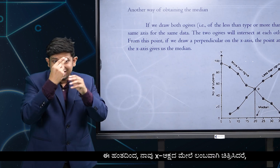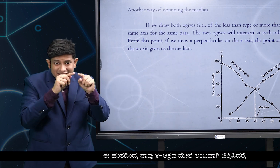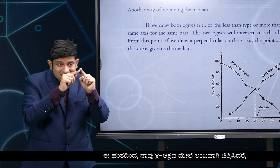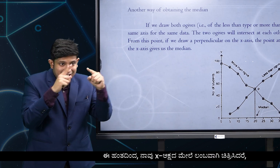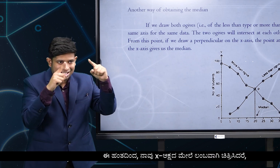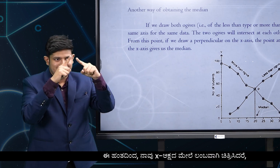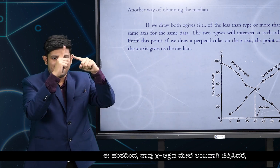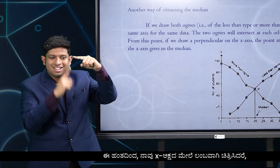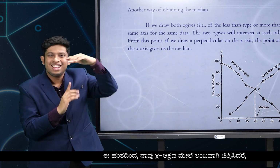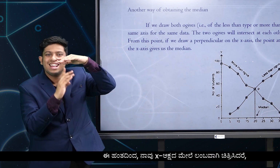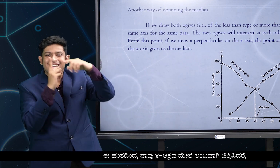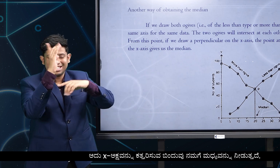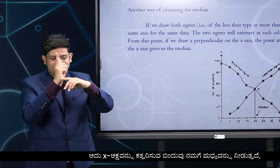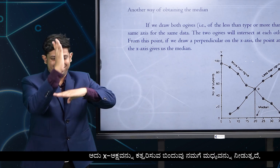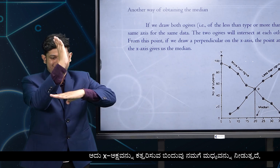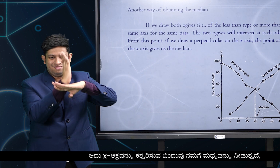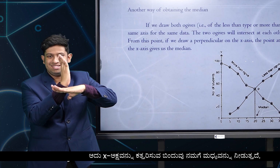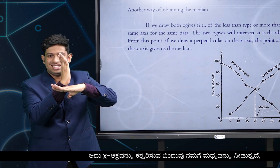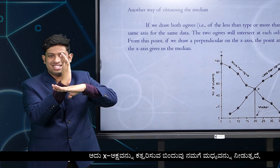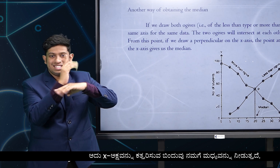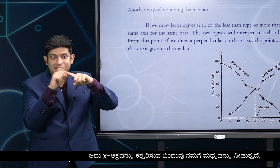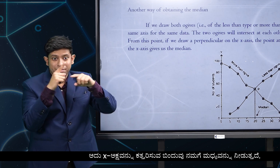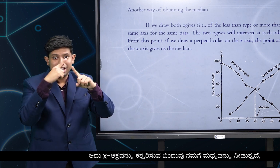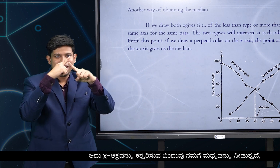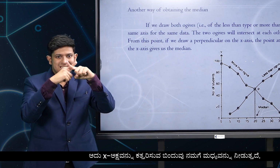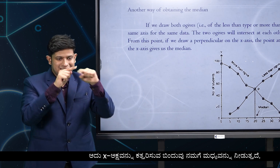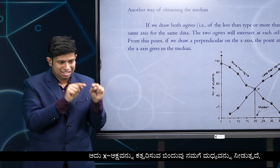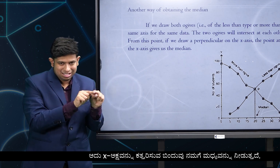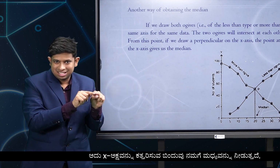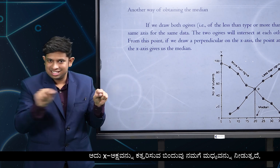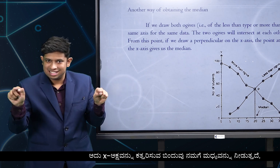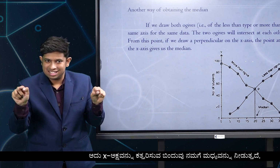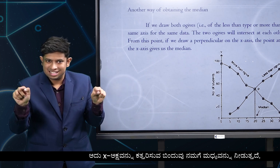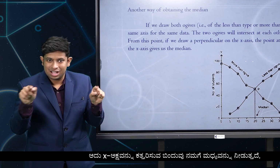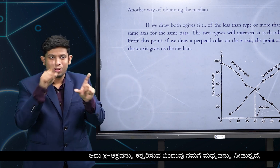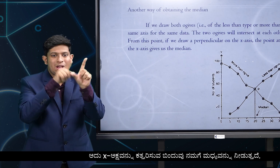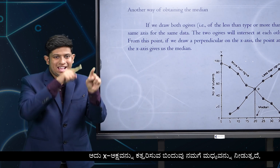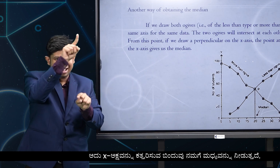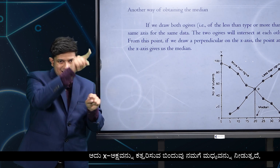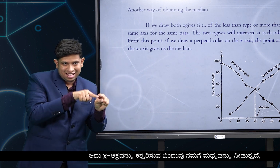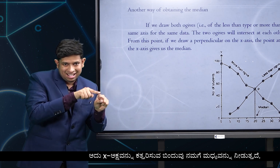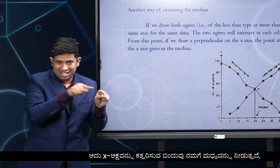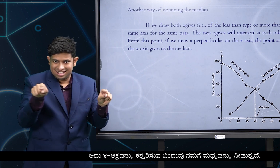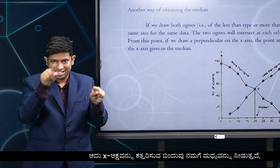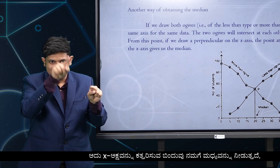ಮೇಲೆ ಲಂಬವಾಗಿ ಚಿತ್ರಿಸಿದರೆ ಅದು x ಮೈನಸ್ ಅಕ್ಷವನ್ನು ಕತ್ತರಿಸುವ ಬಿಂದುವು ನಮಗೆ ಮಧ್ಯಮವನ್ನು